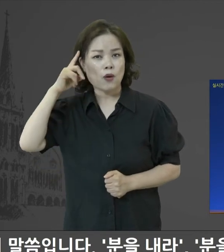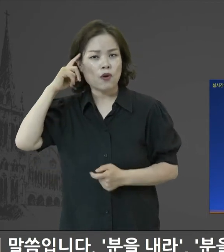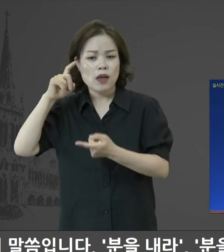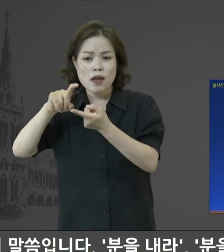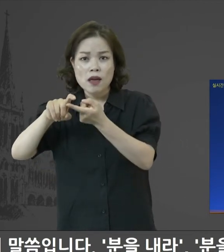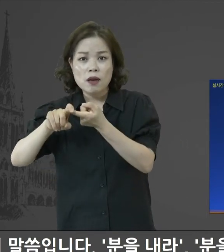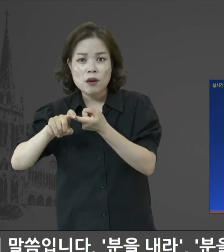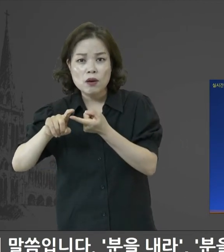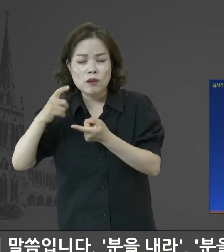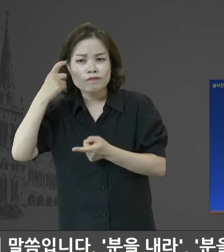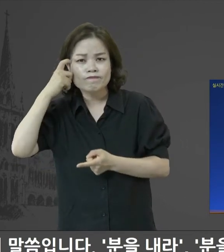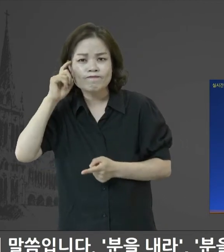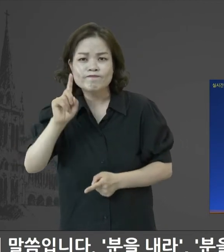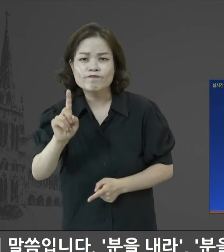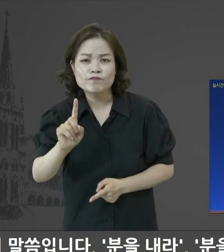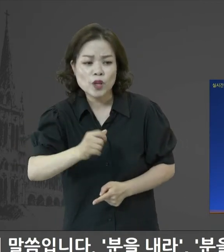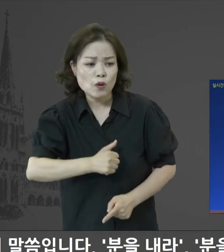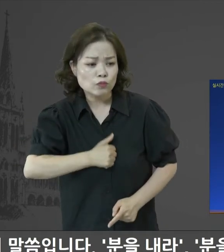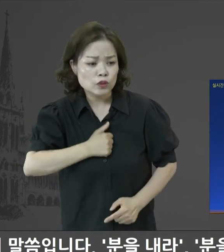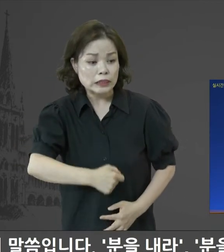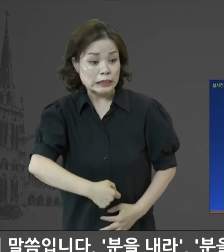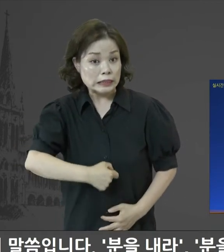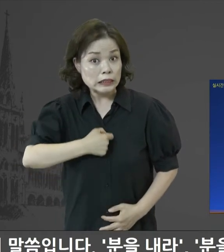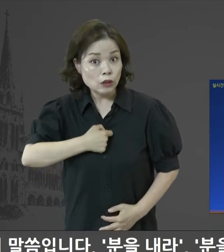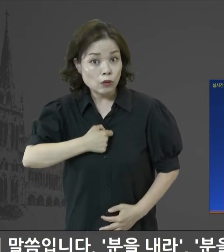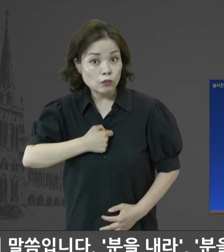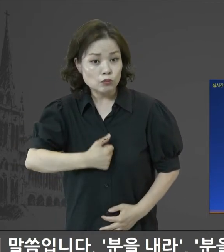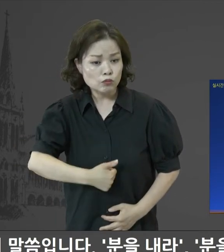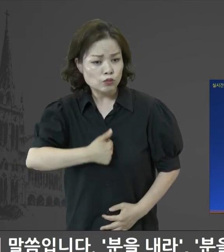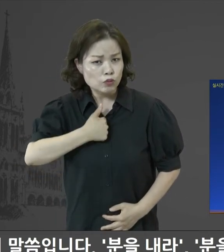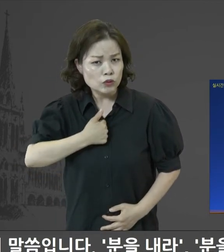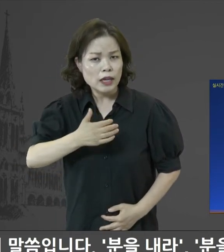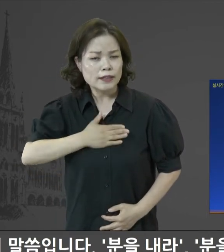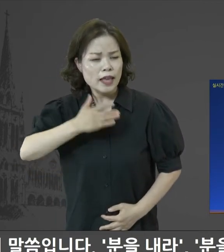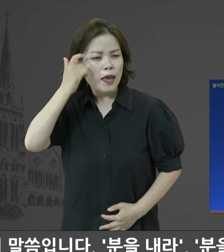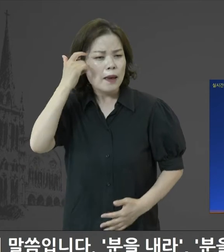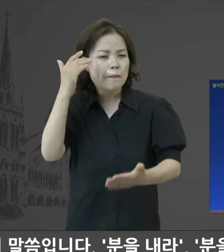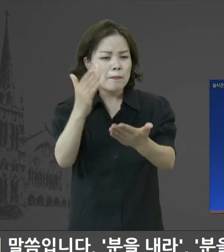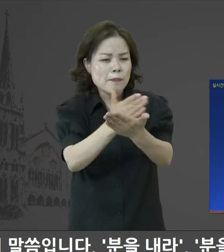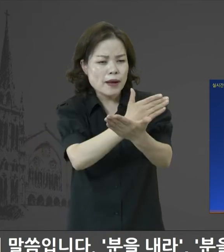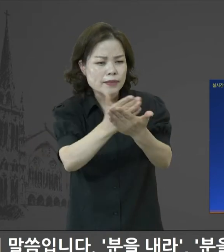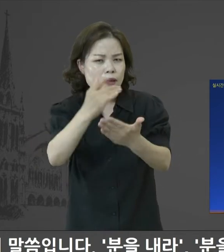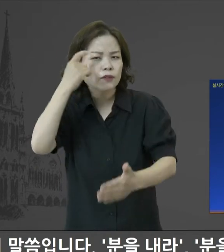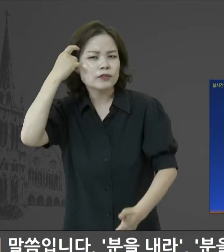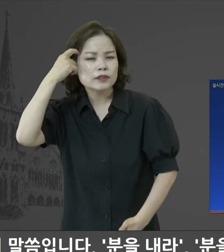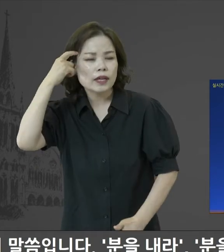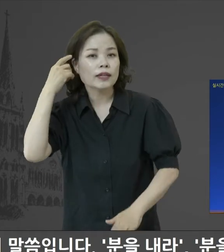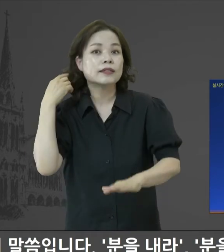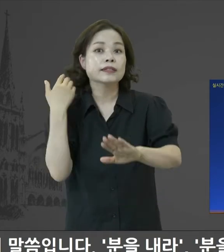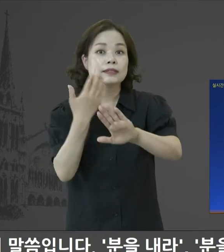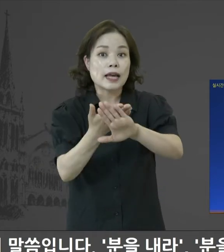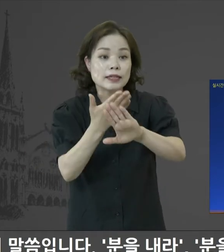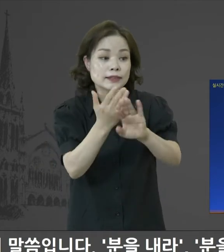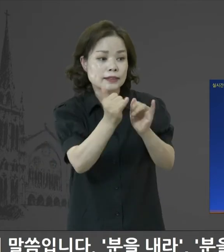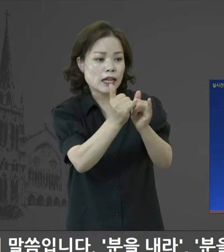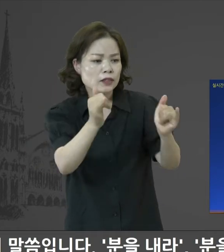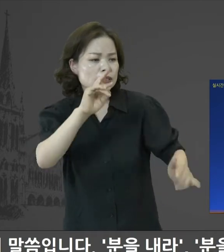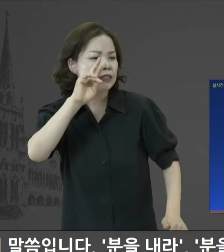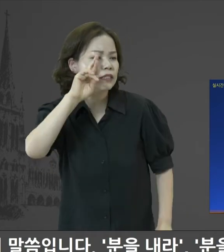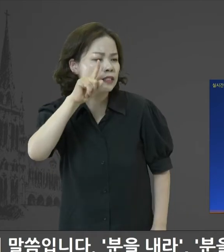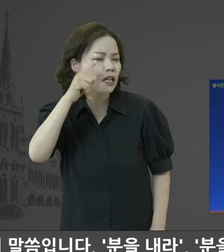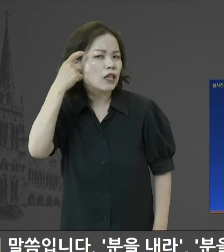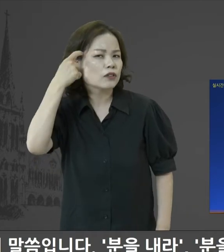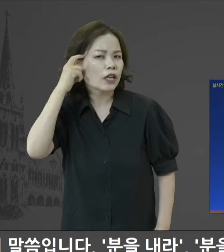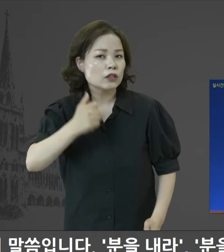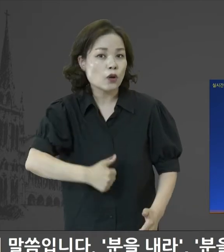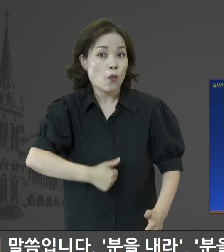관심은 그 분이 의로운 분노이든 내 판단이 옳다고 생각하고 다른 판단, 사람들이 틀렸다고